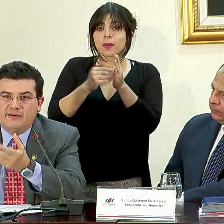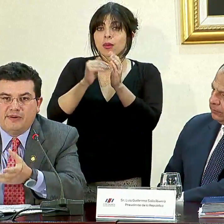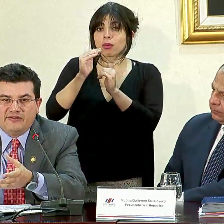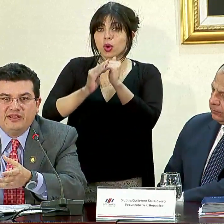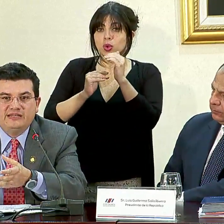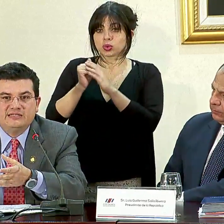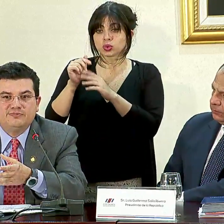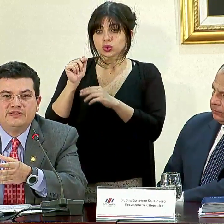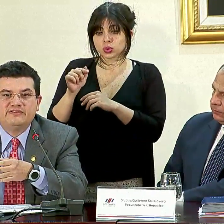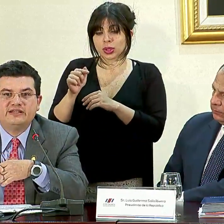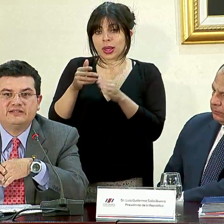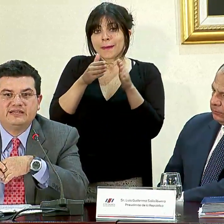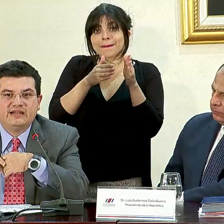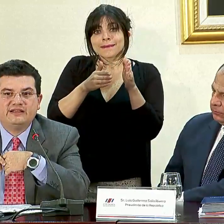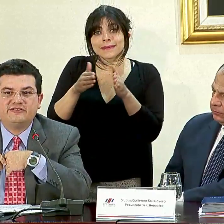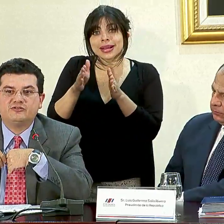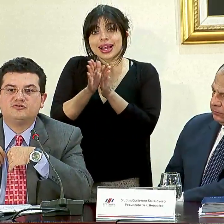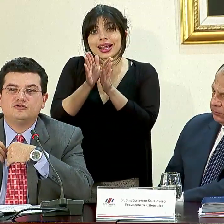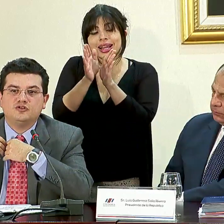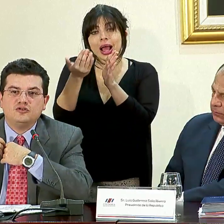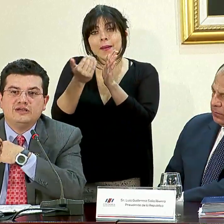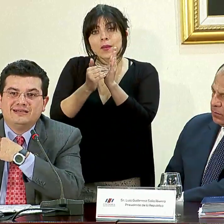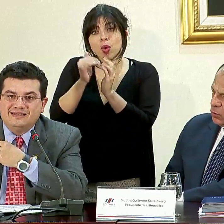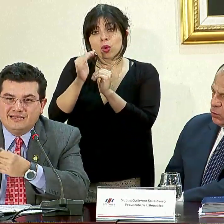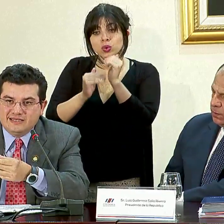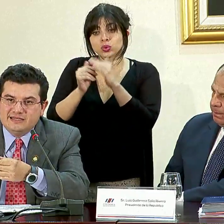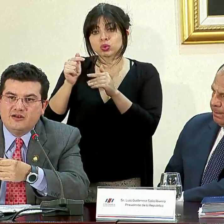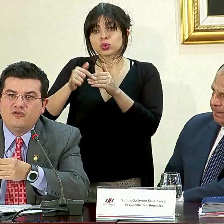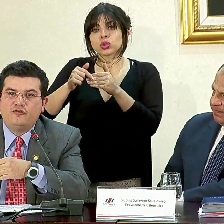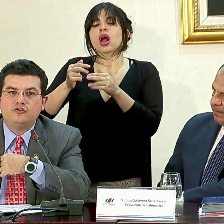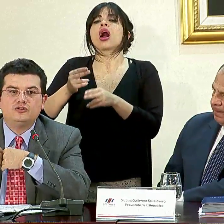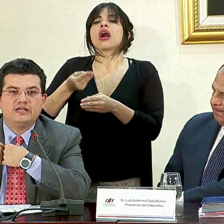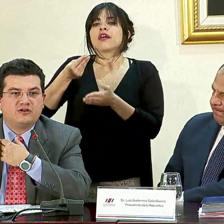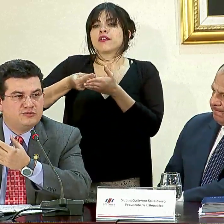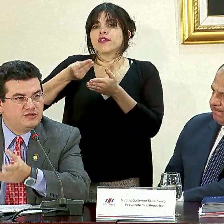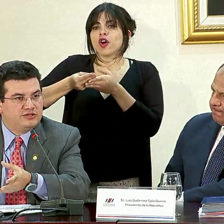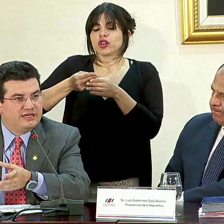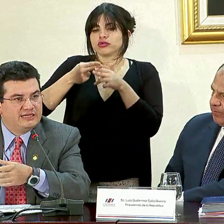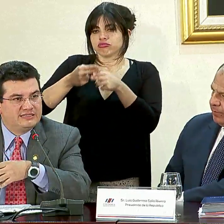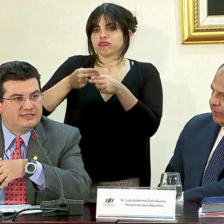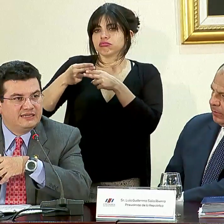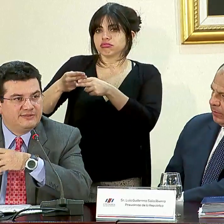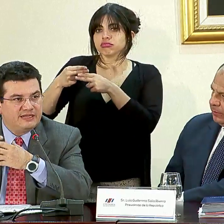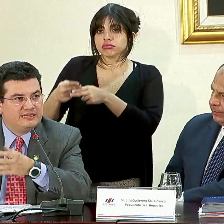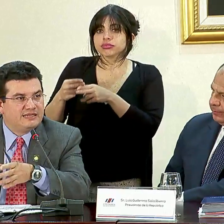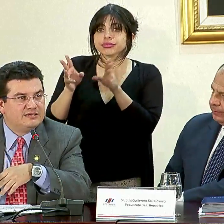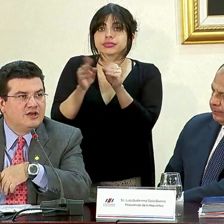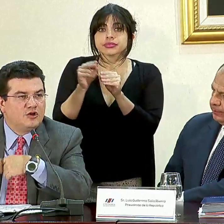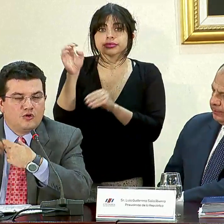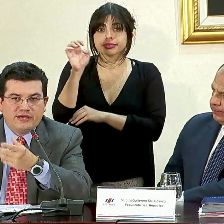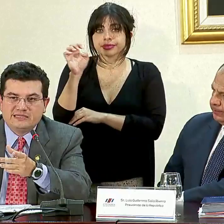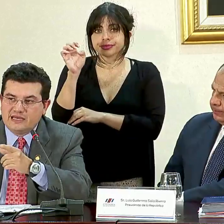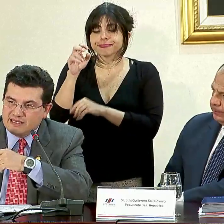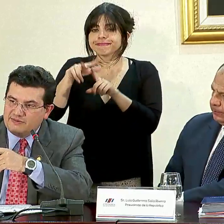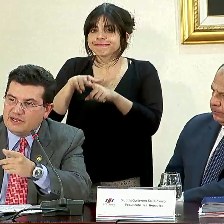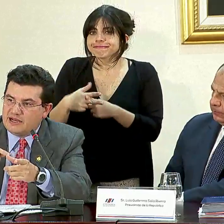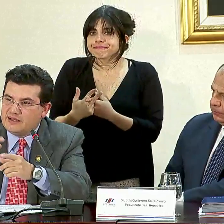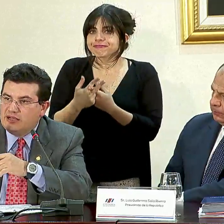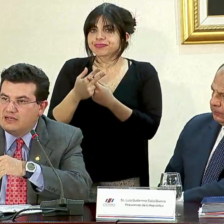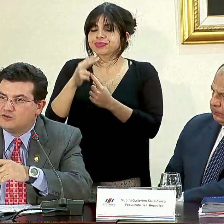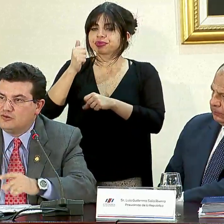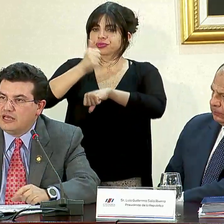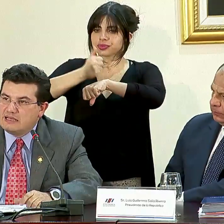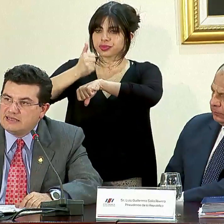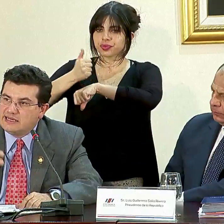y a partir de ese plan general de reconstrucción se asignan los fondos y la Comisión de Emergencias comienza a